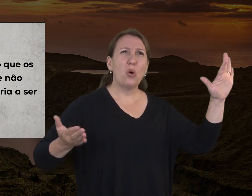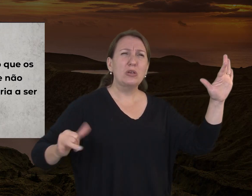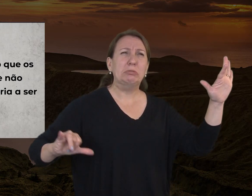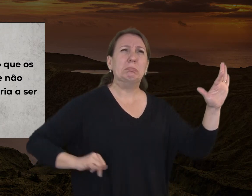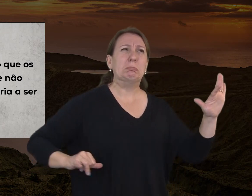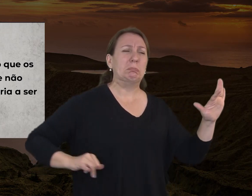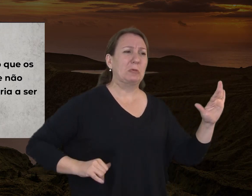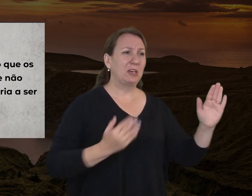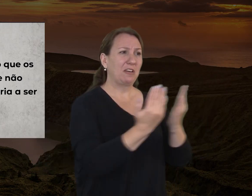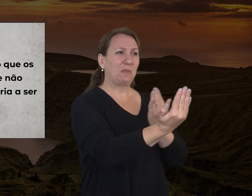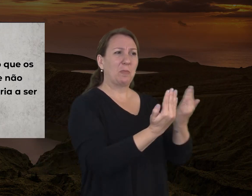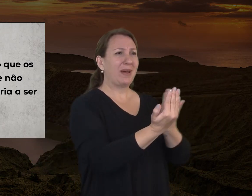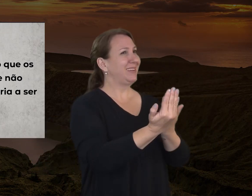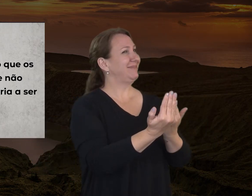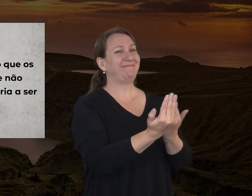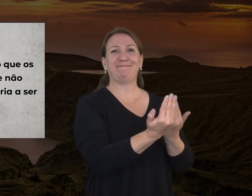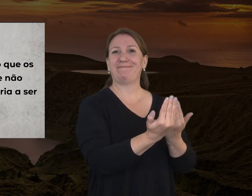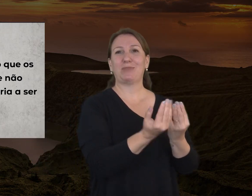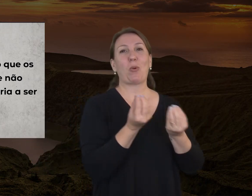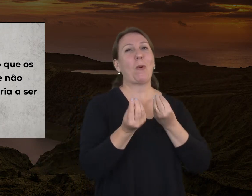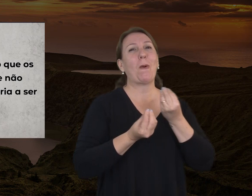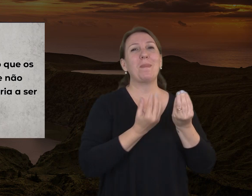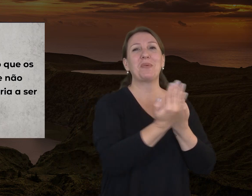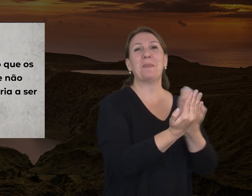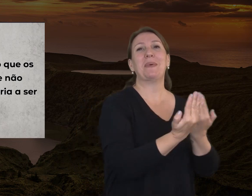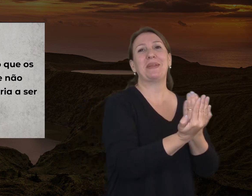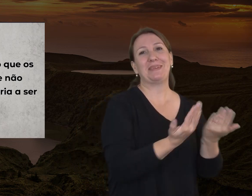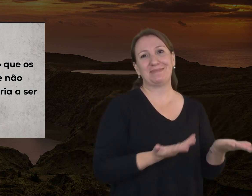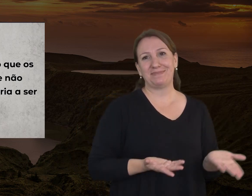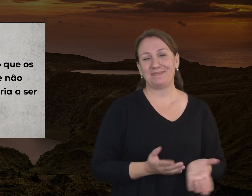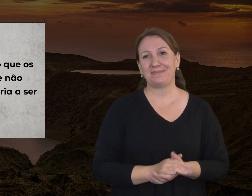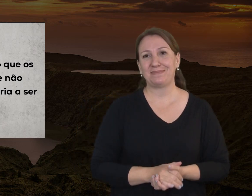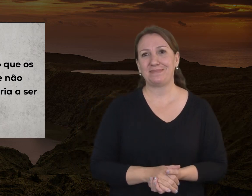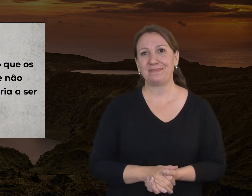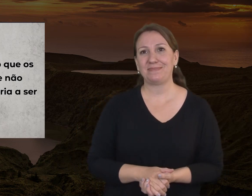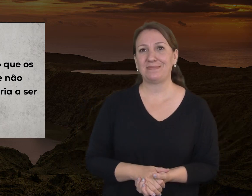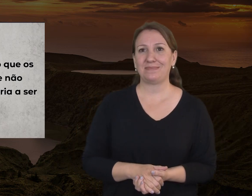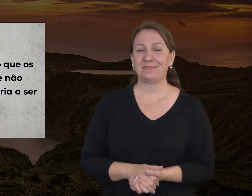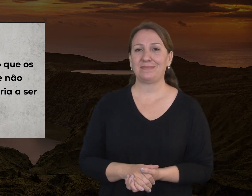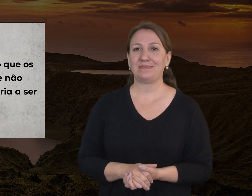né? Glória muito grande, né? E essa...